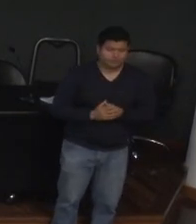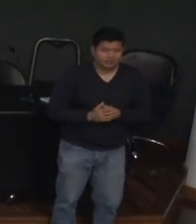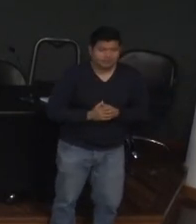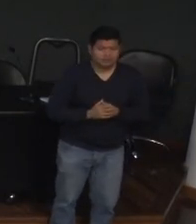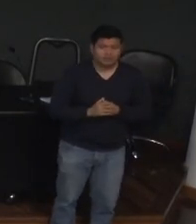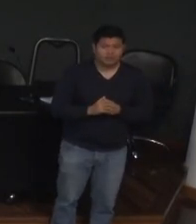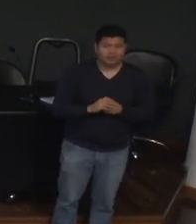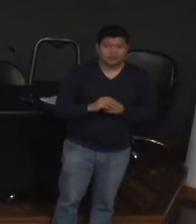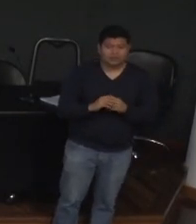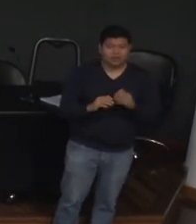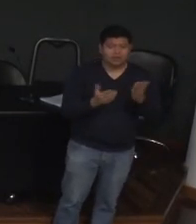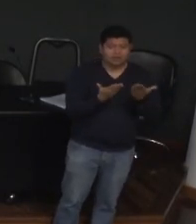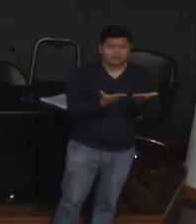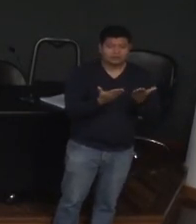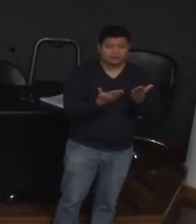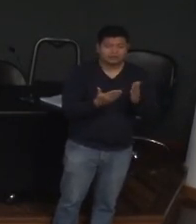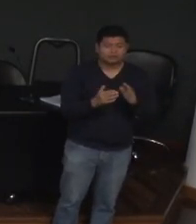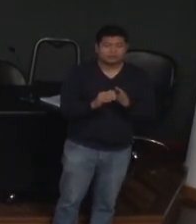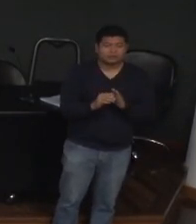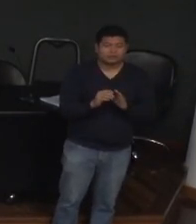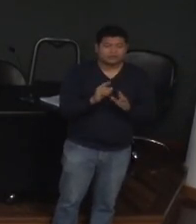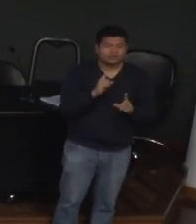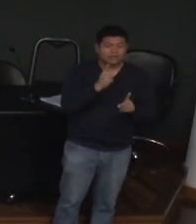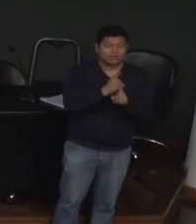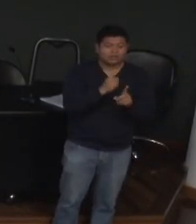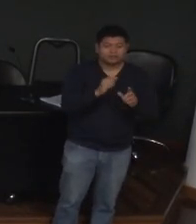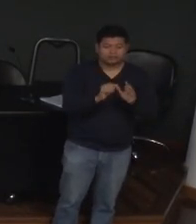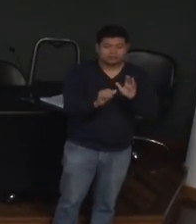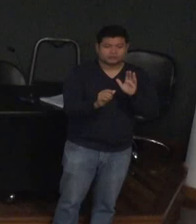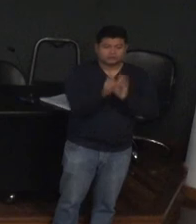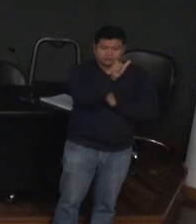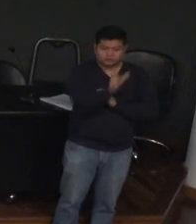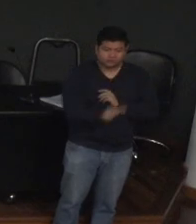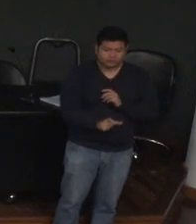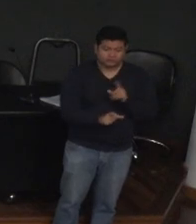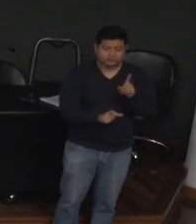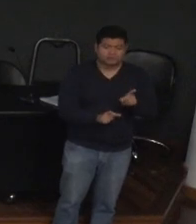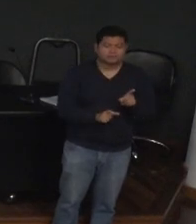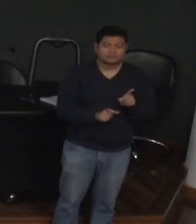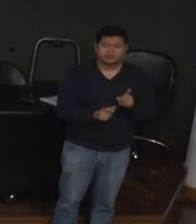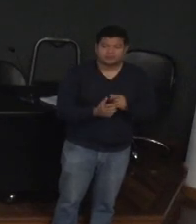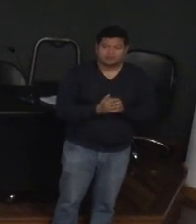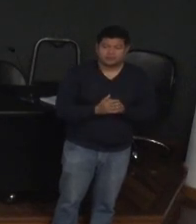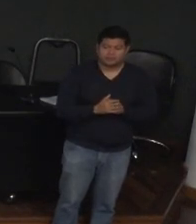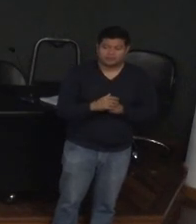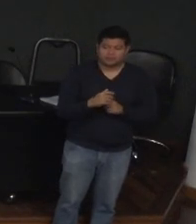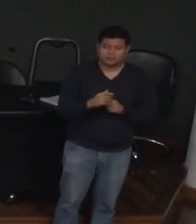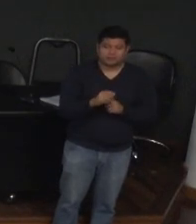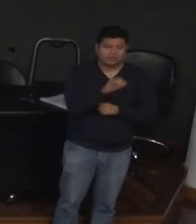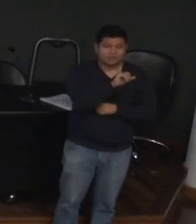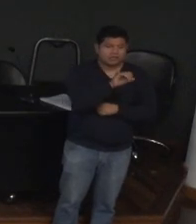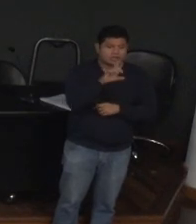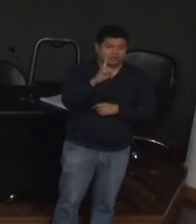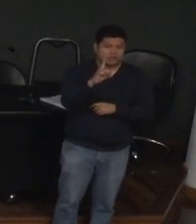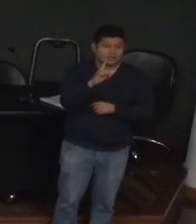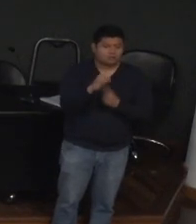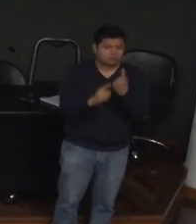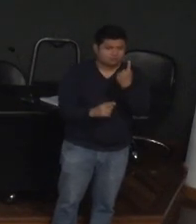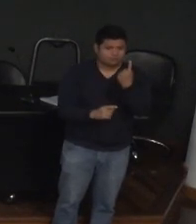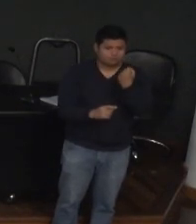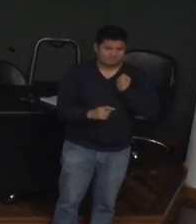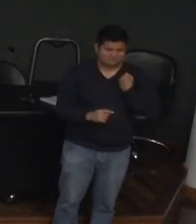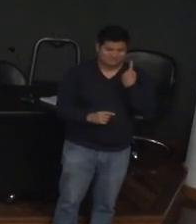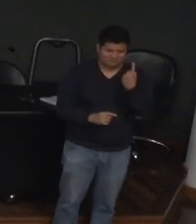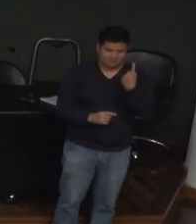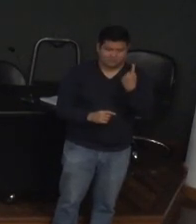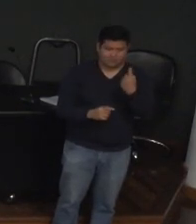Identificação. Né? Essa identificação, ó, vamos ver aqui. Ó. Aqui a gente tem ó, ID1, certo? Você